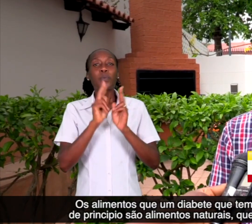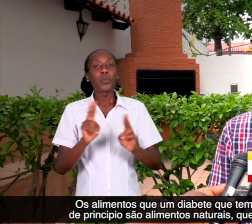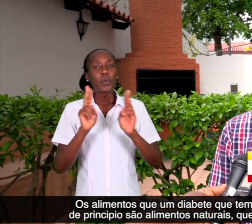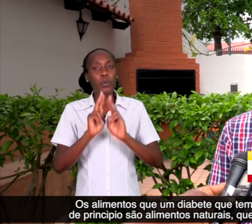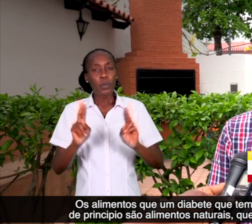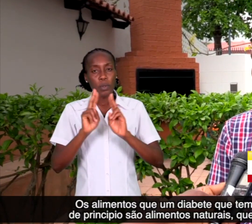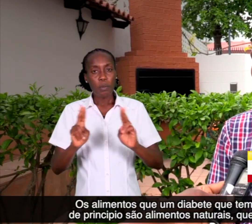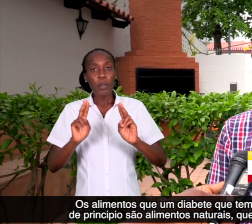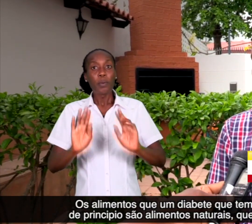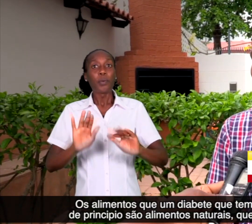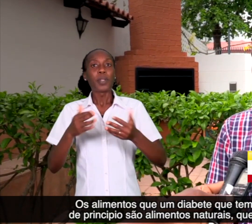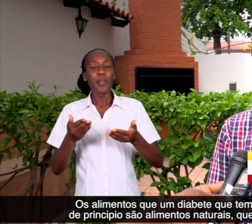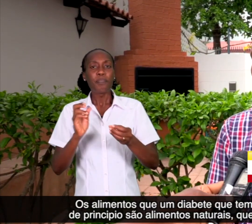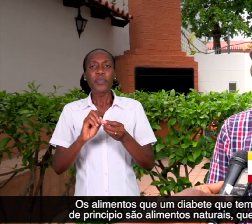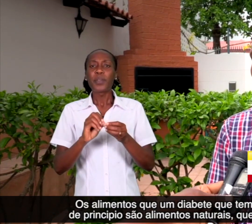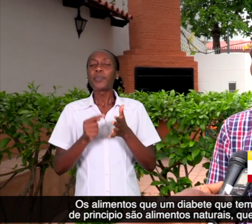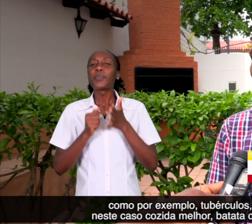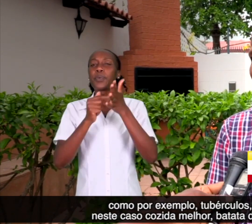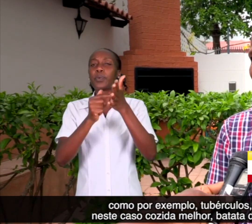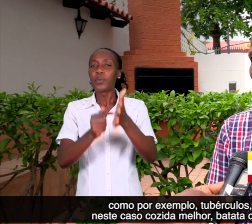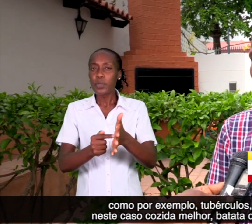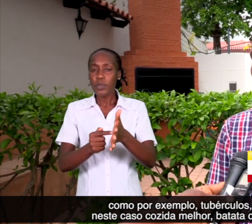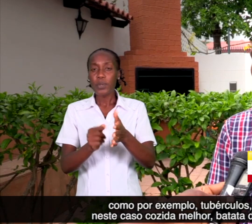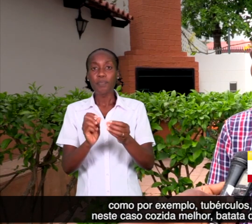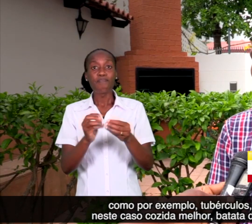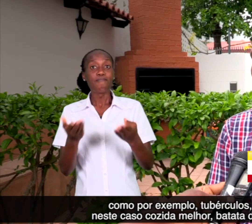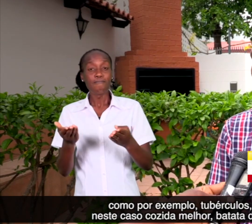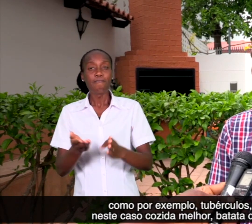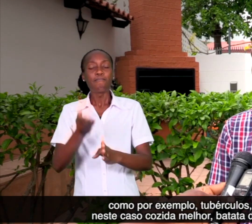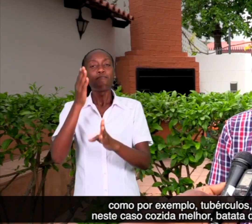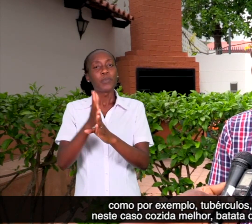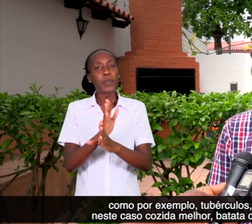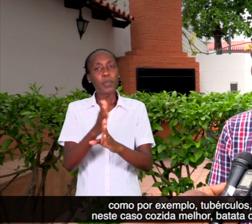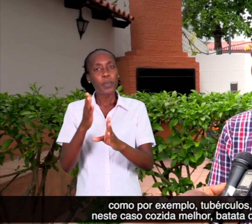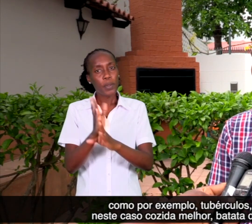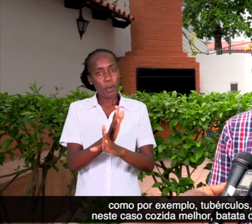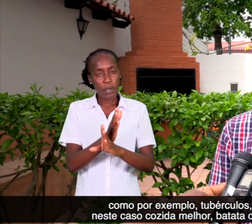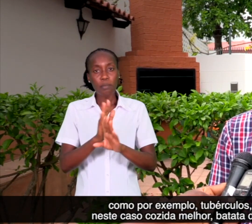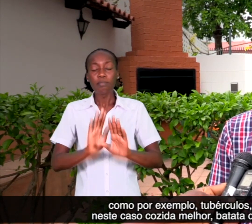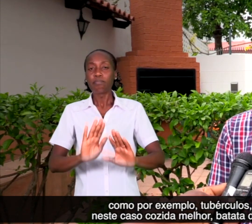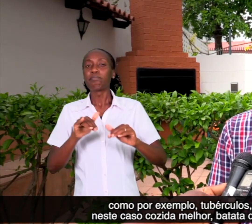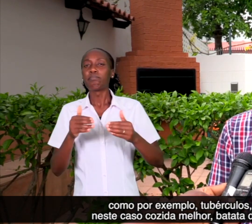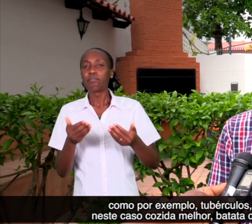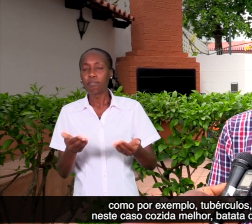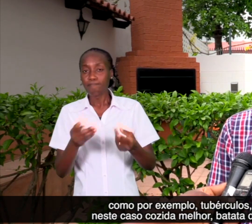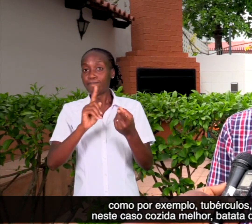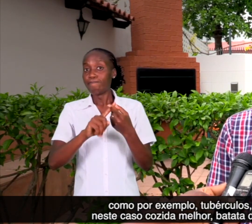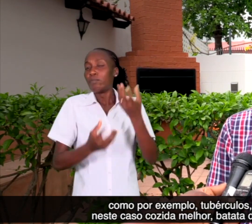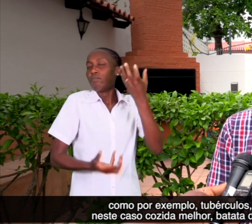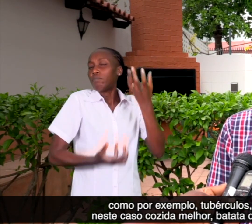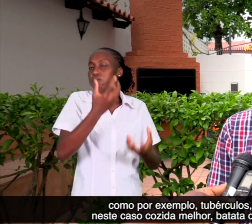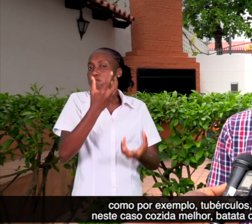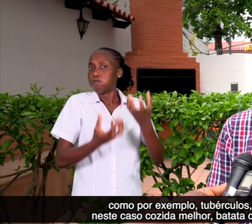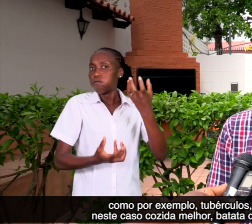naturais. Isto é aquele que a terra produz, como, por exemplo, tubérculos, para o caso da mandioca, nesse